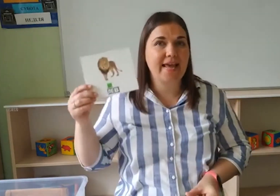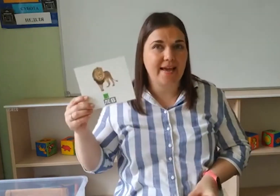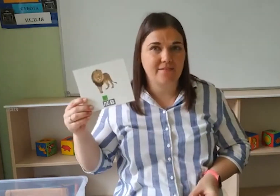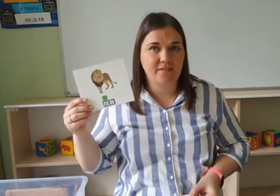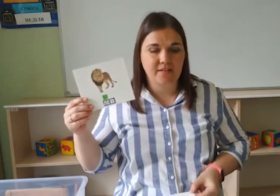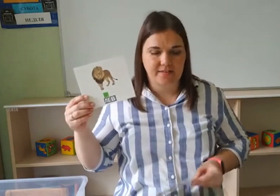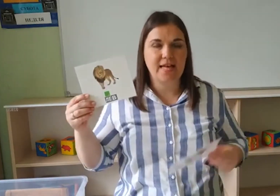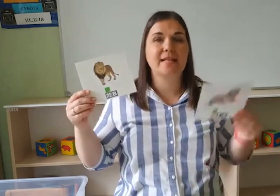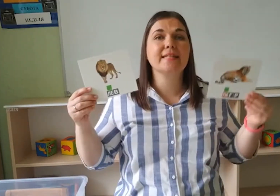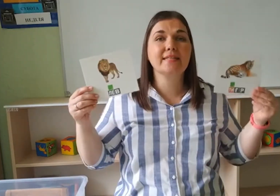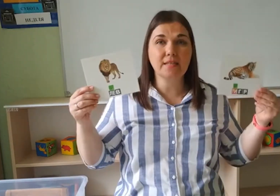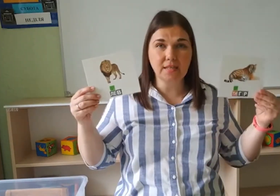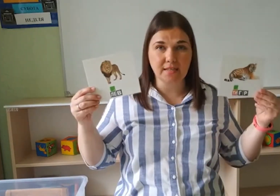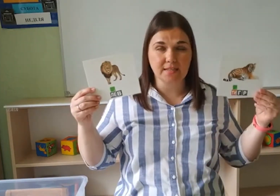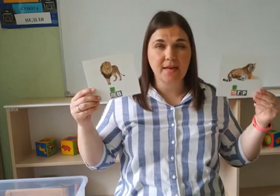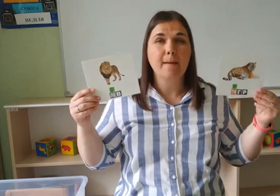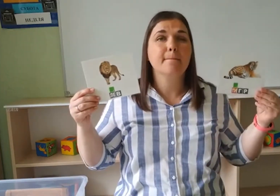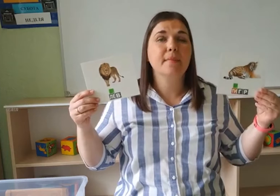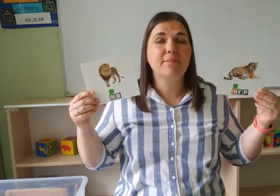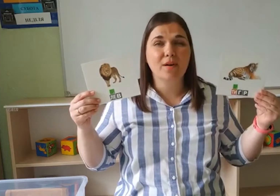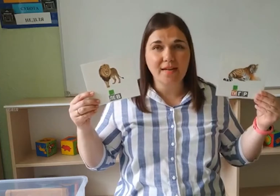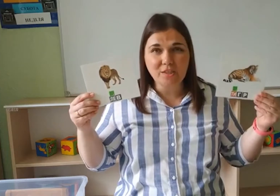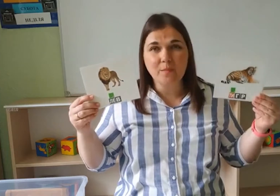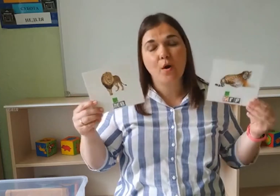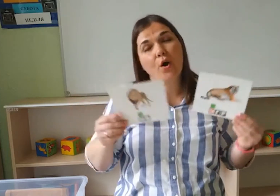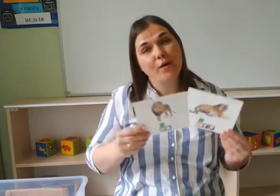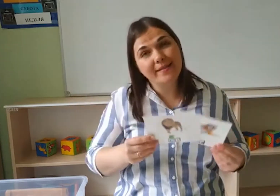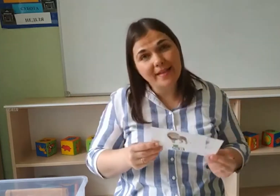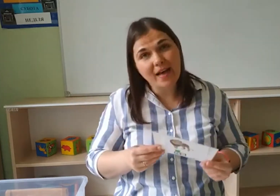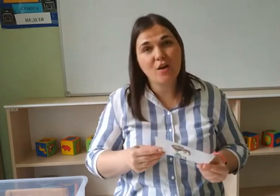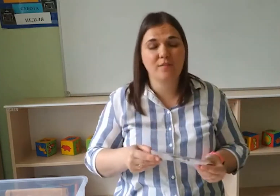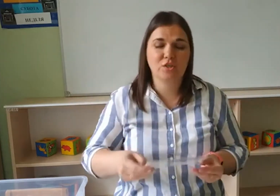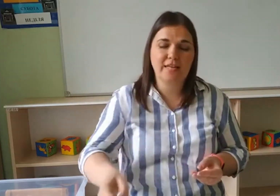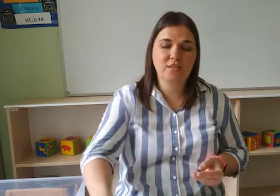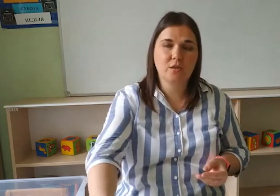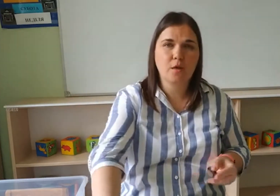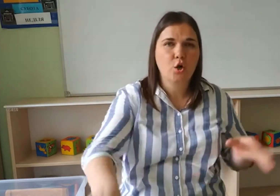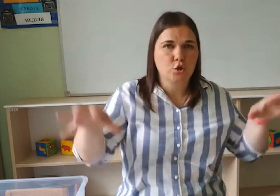Лев та тигр ми показуємо однаковим жестом.